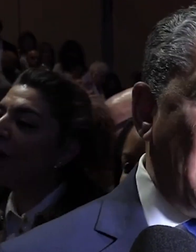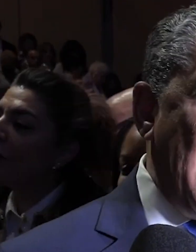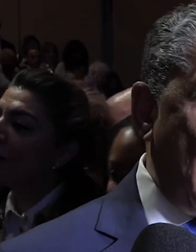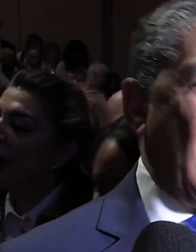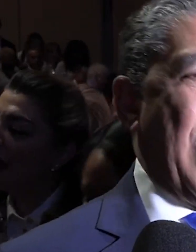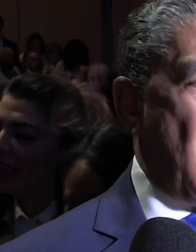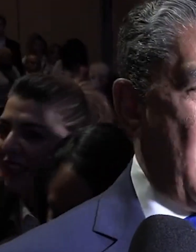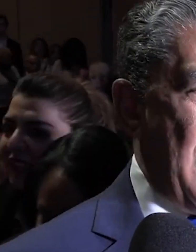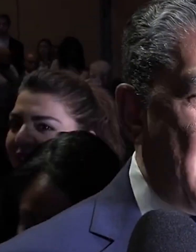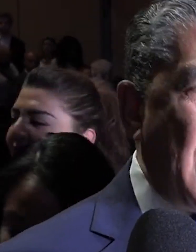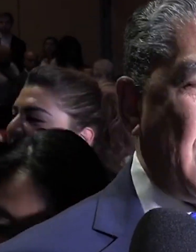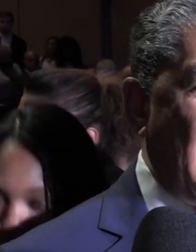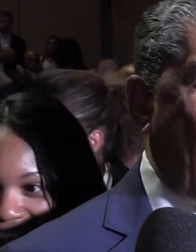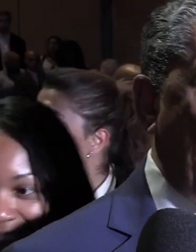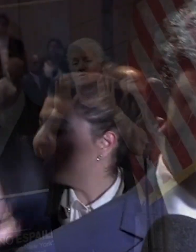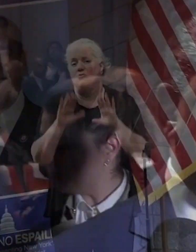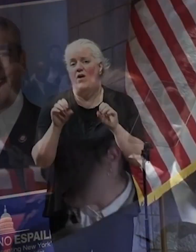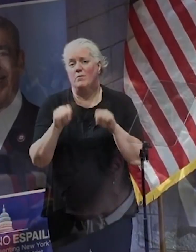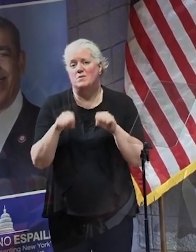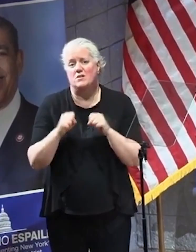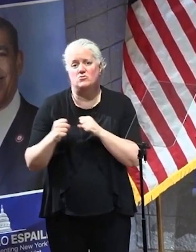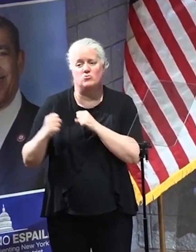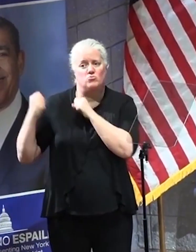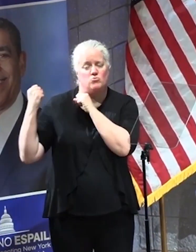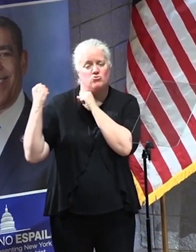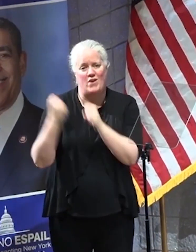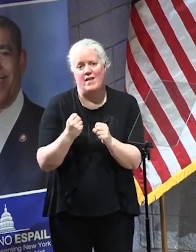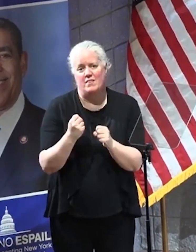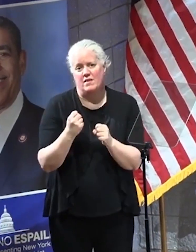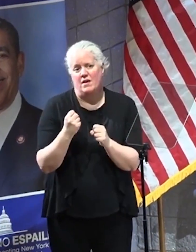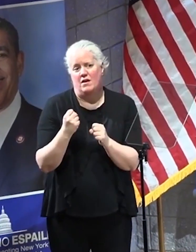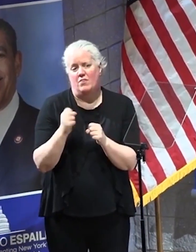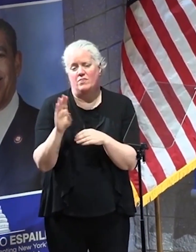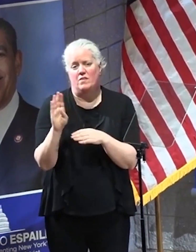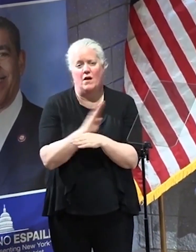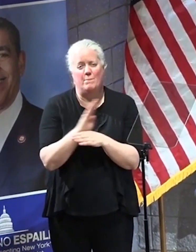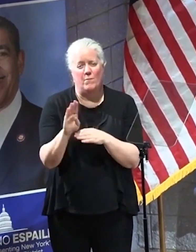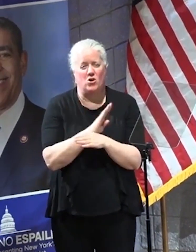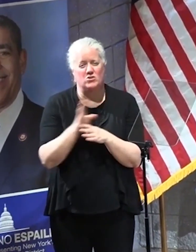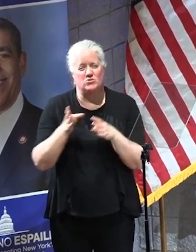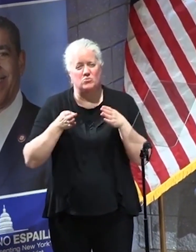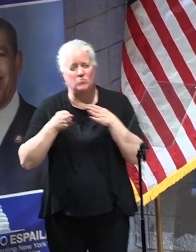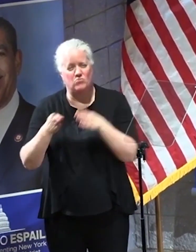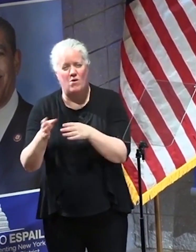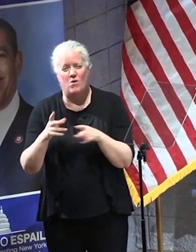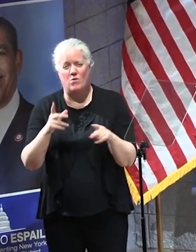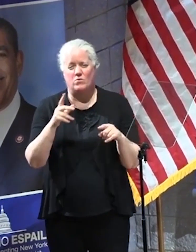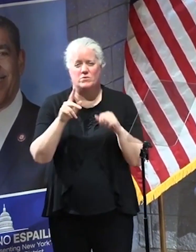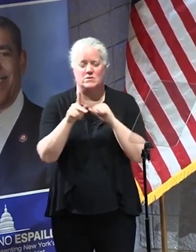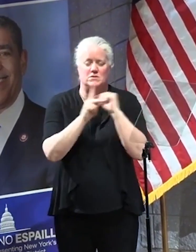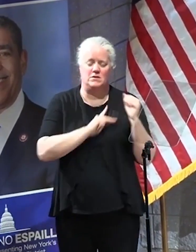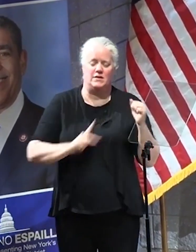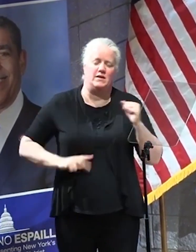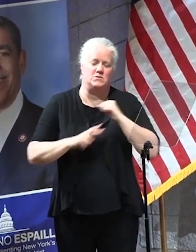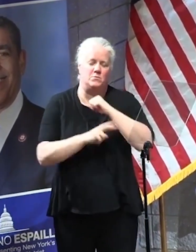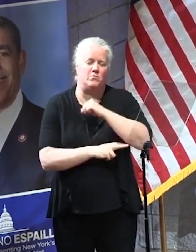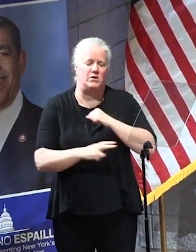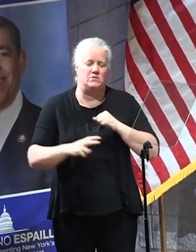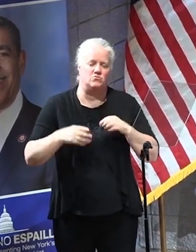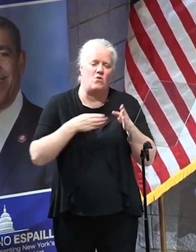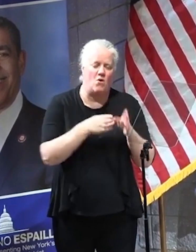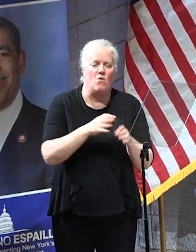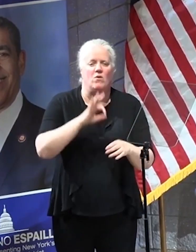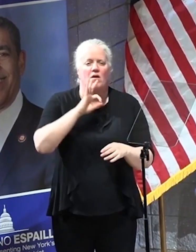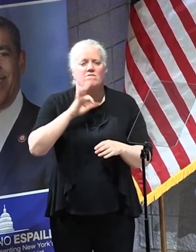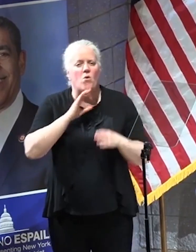queremos seguir trabajando con la comunidad para que se logre. También se refirió a sus proyectos de ley aprobados y destacó la Ley de Mejoras de